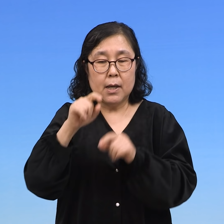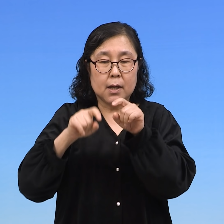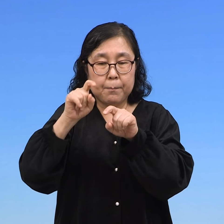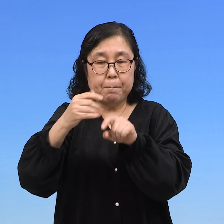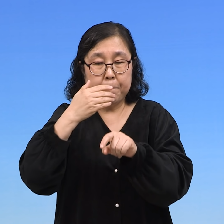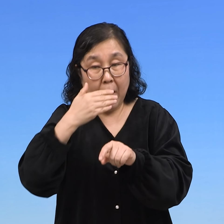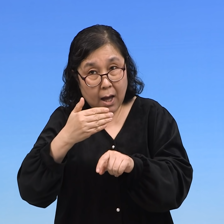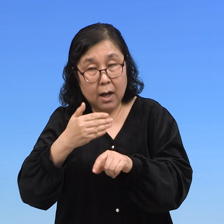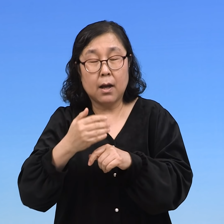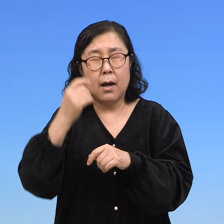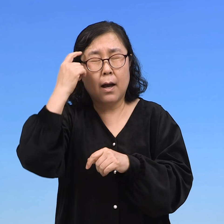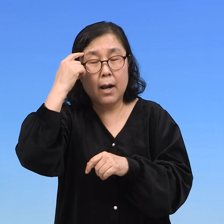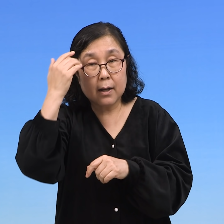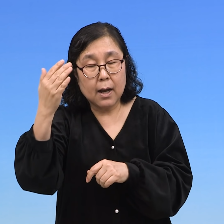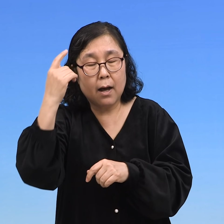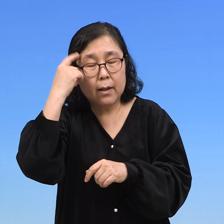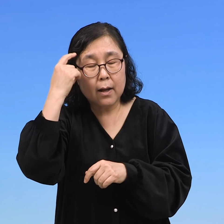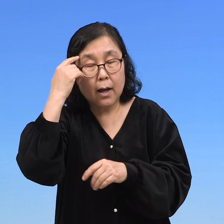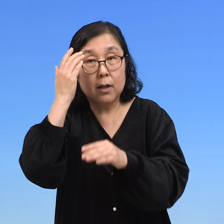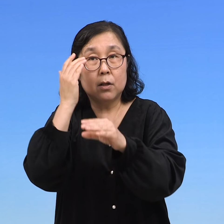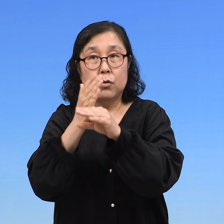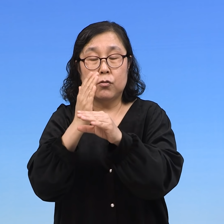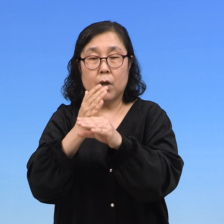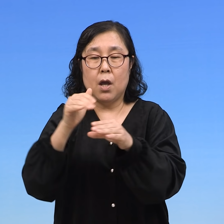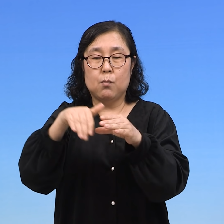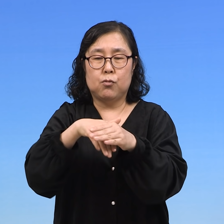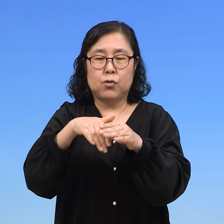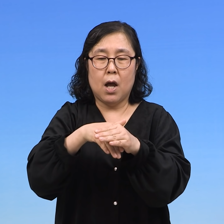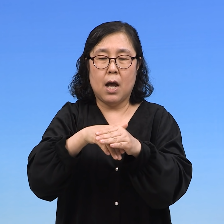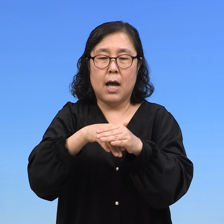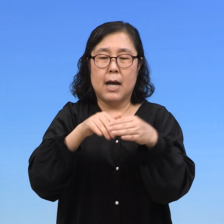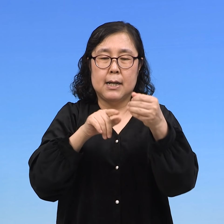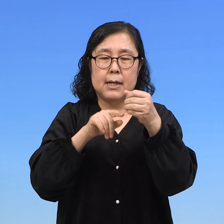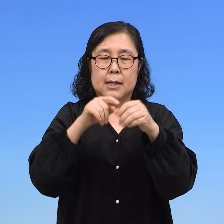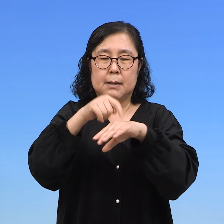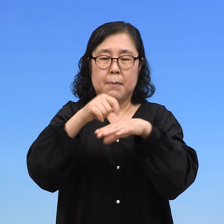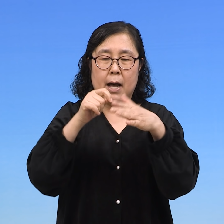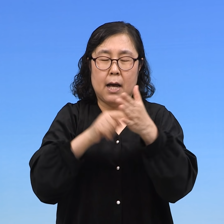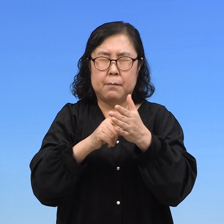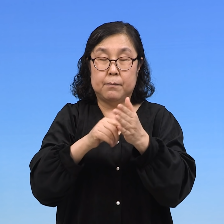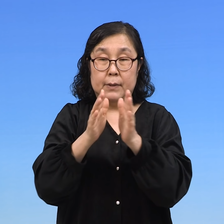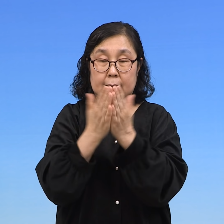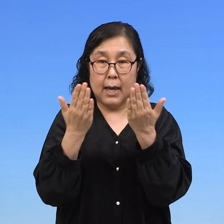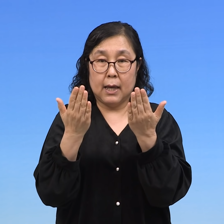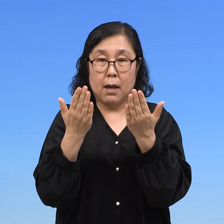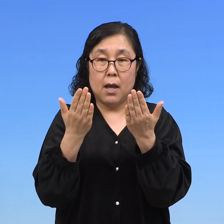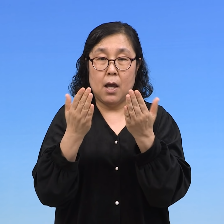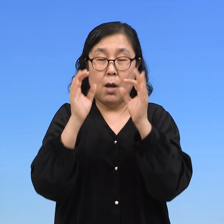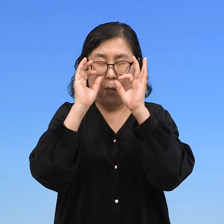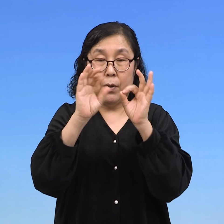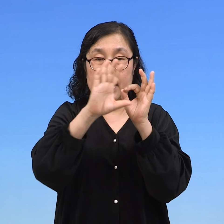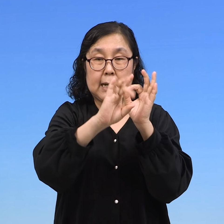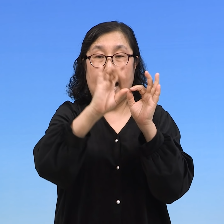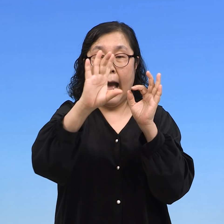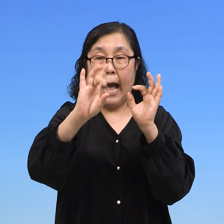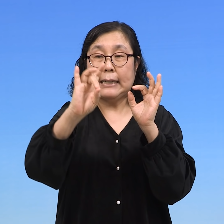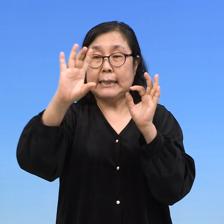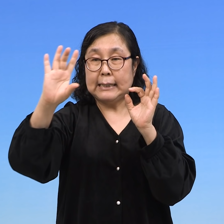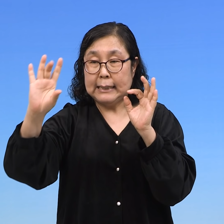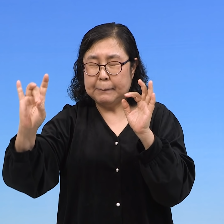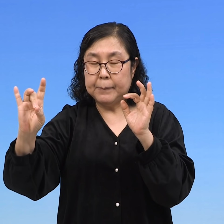제가 지난주에 문화심리학 책입니다 가끔은 격하게 외로워야 한다 전문가인